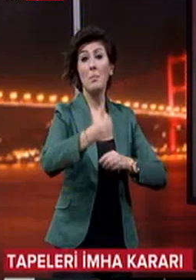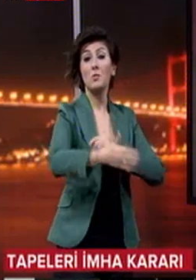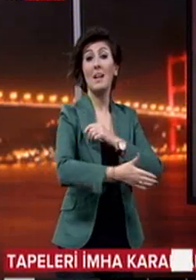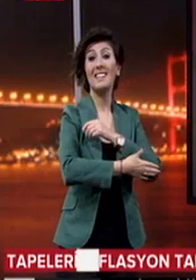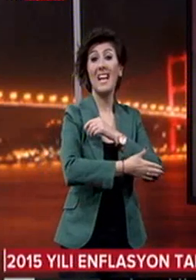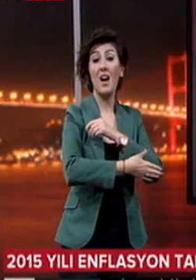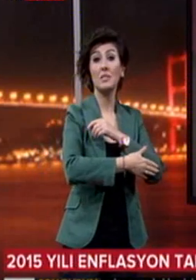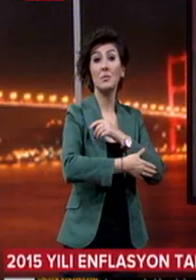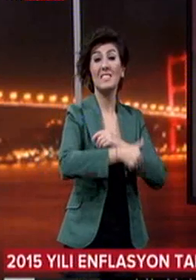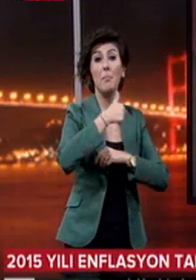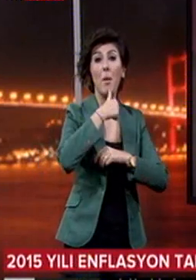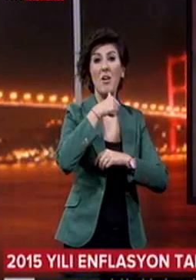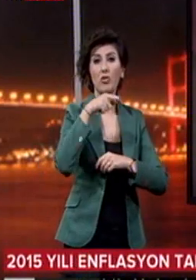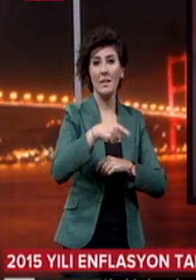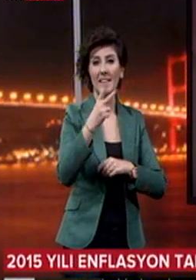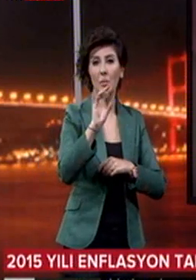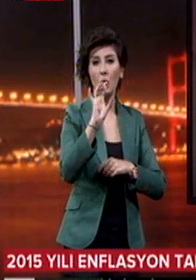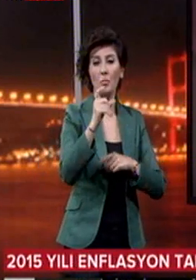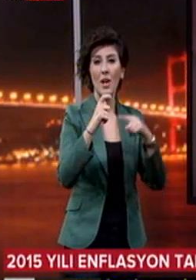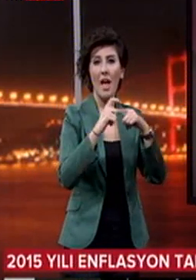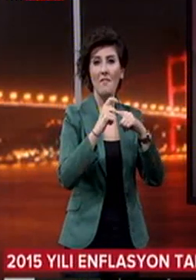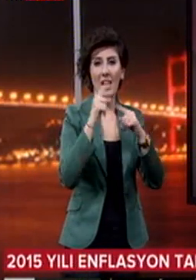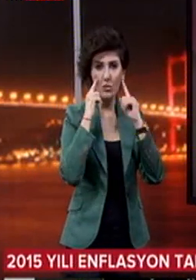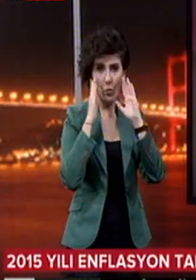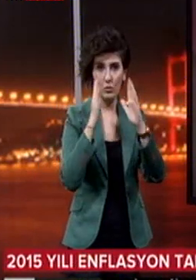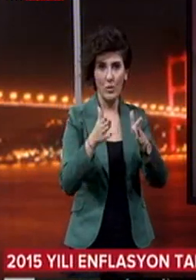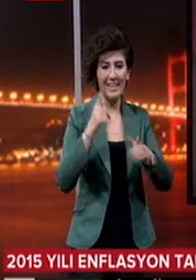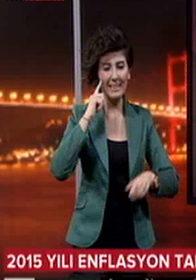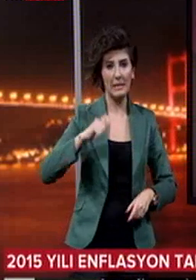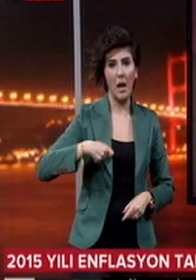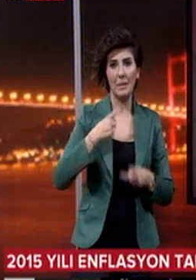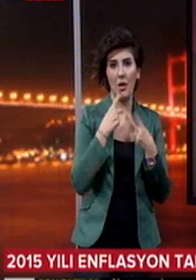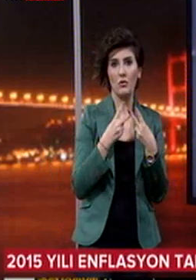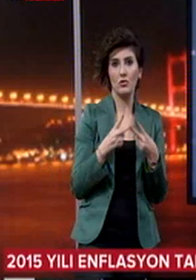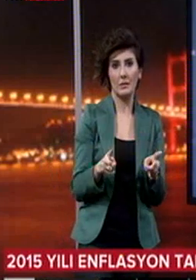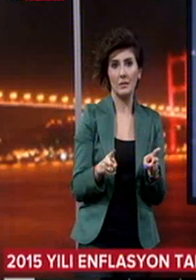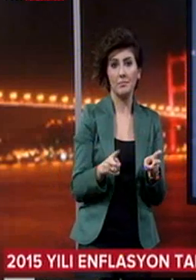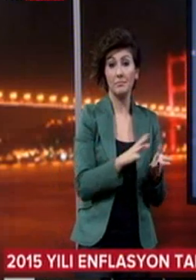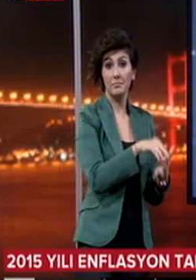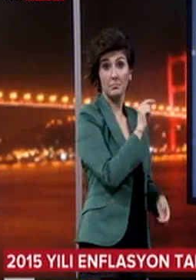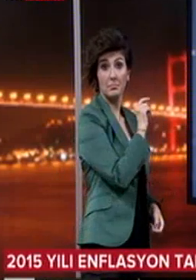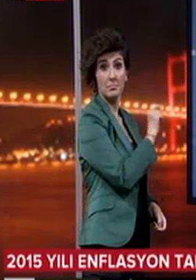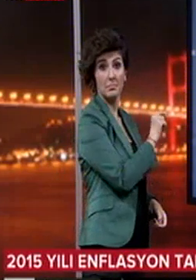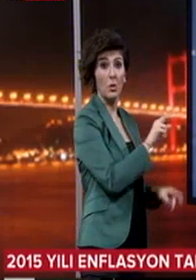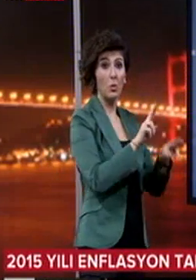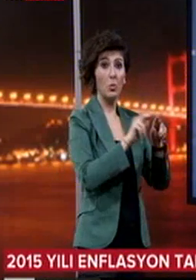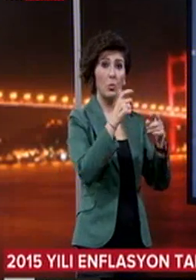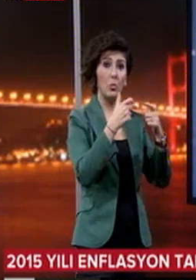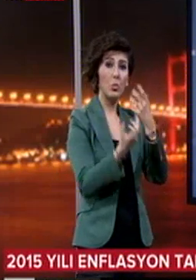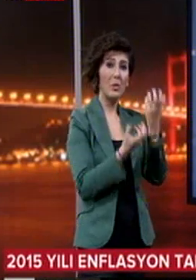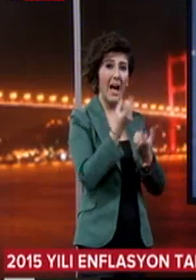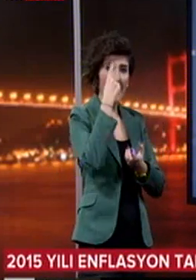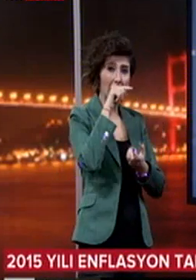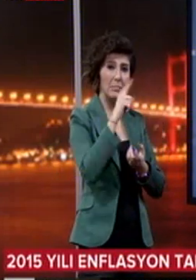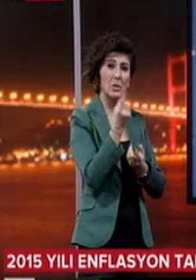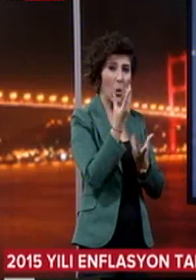Başbakan Yardımcısı Ali Babacan, 2015 enflasyonuna yönelik tahminlerini açıkladı. Bakan Babacan, kur kaynaklı bir